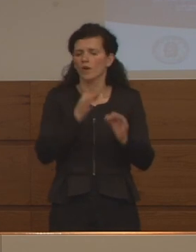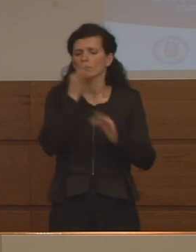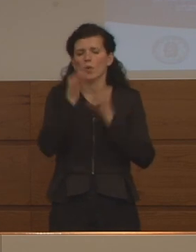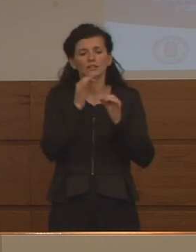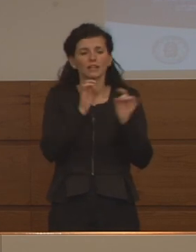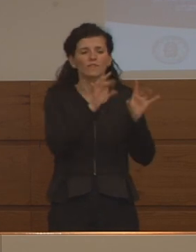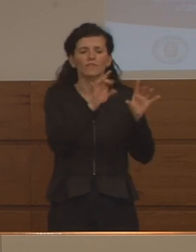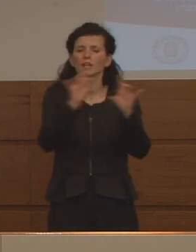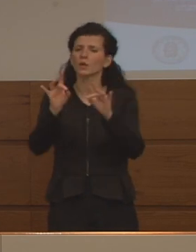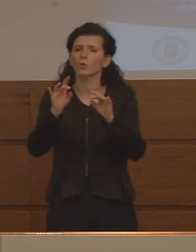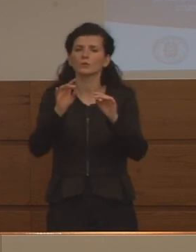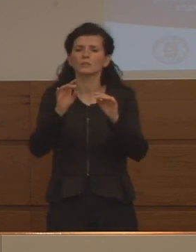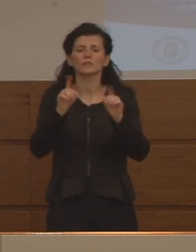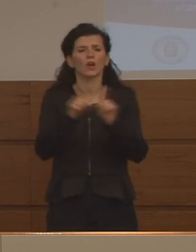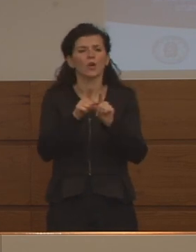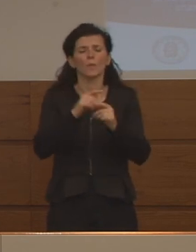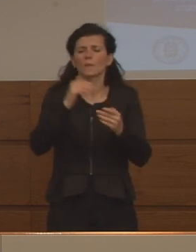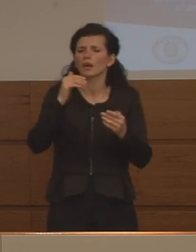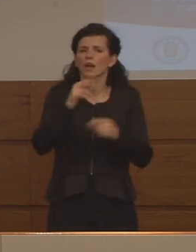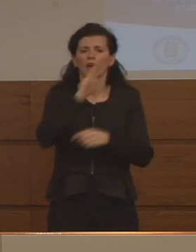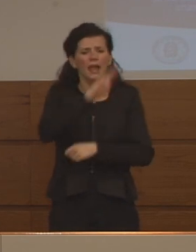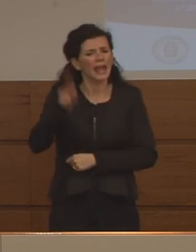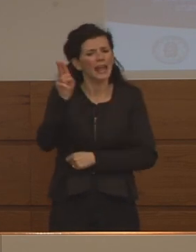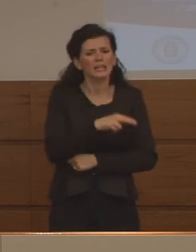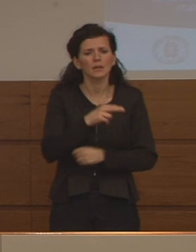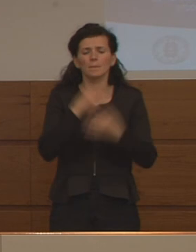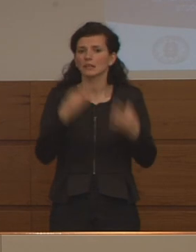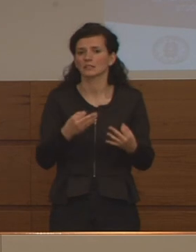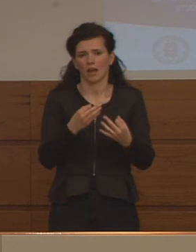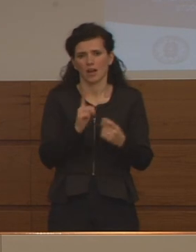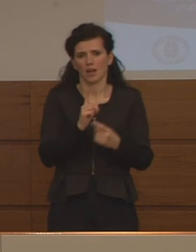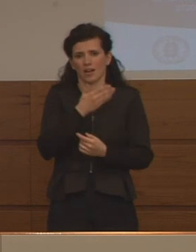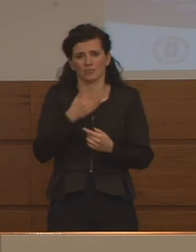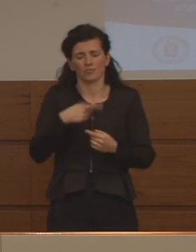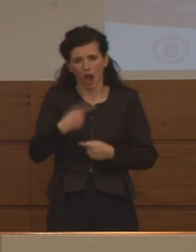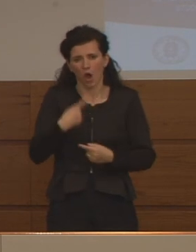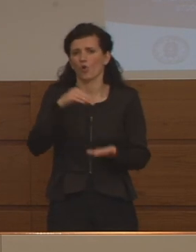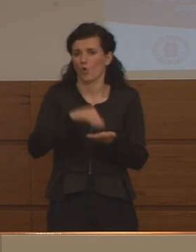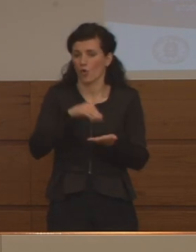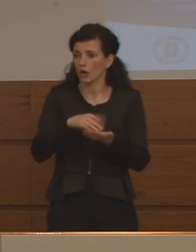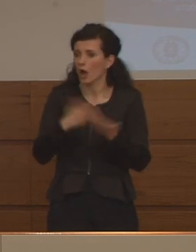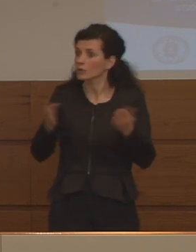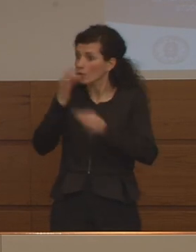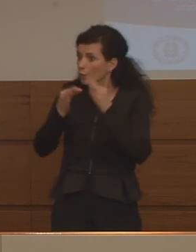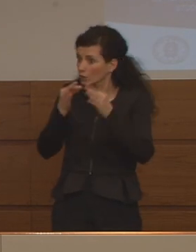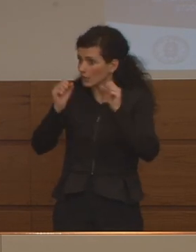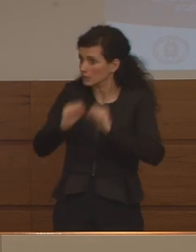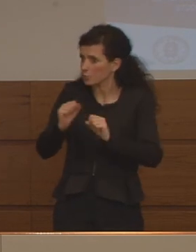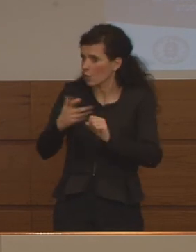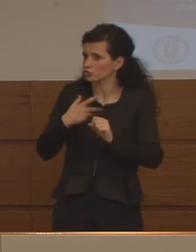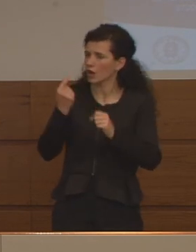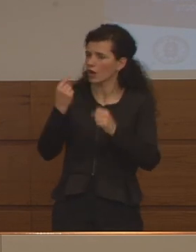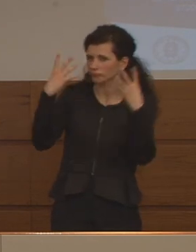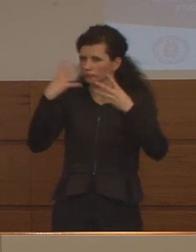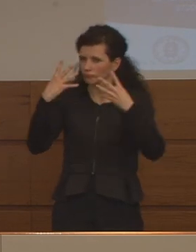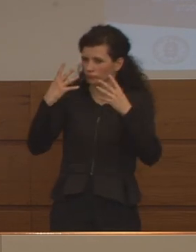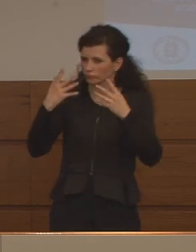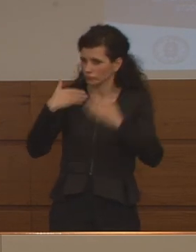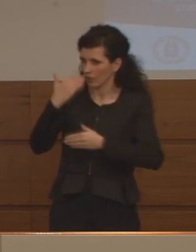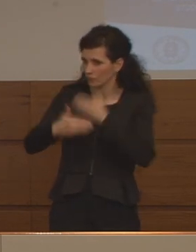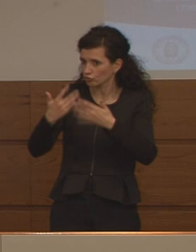diffusione epidemica avviare un ragionamento il ragionamento è già stato avviato